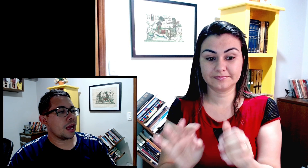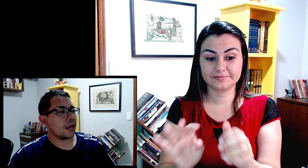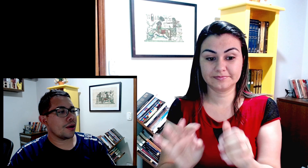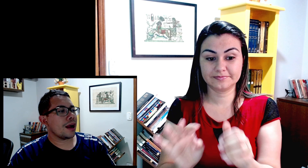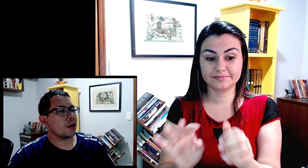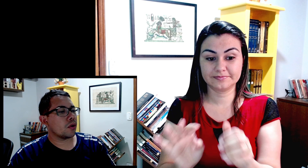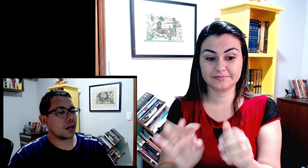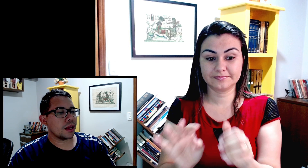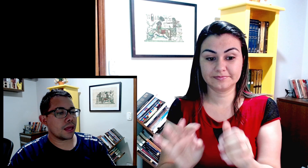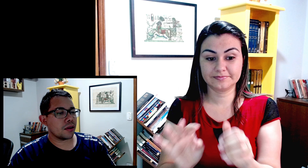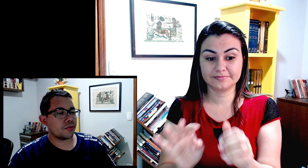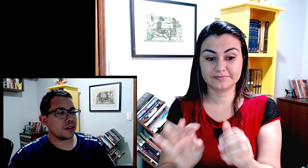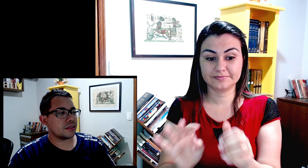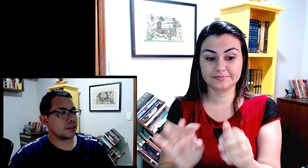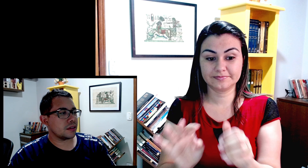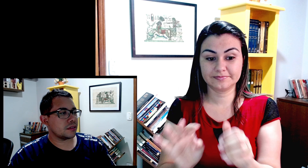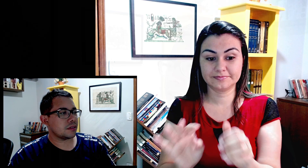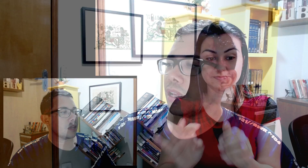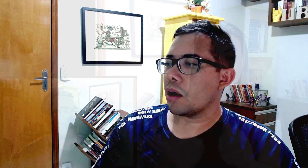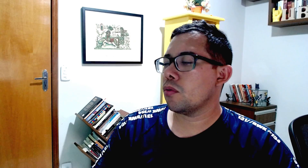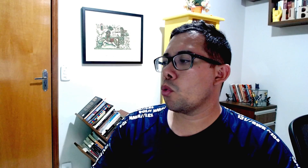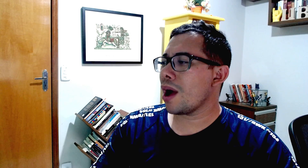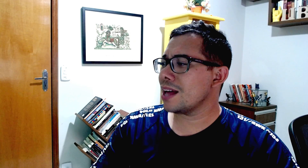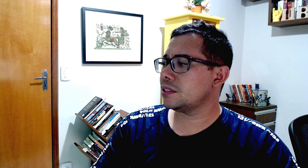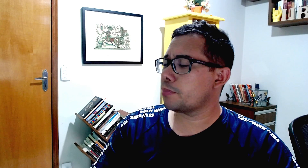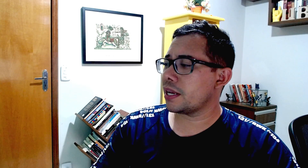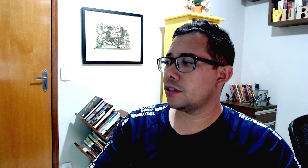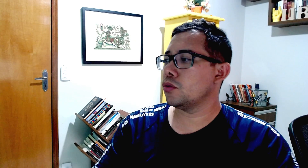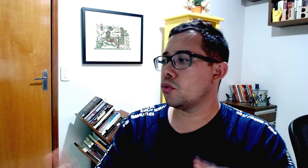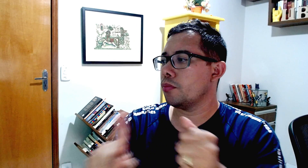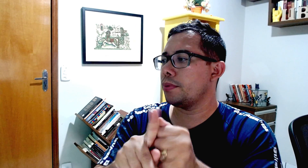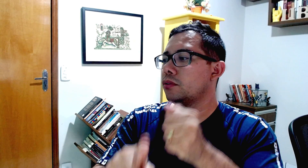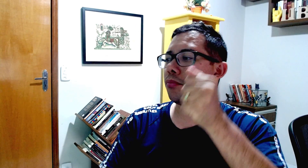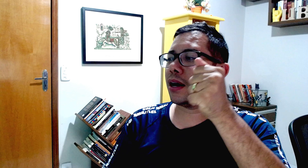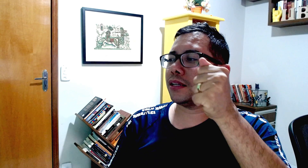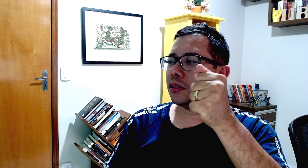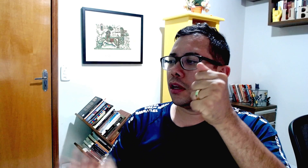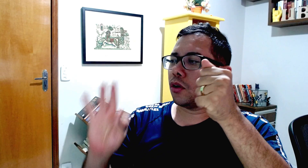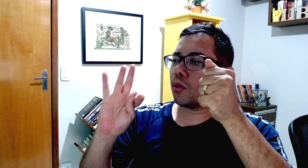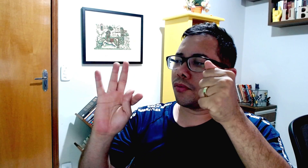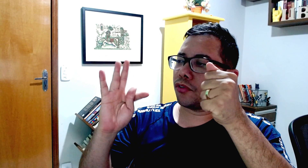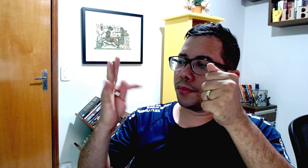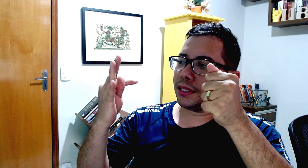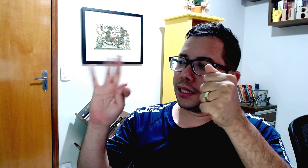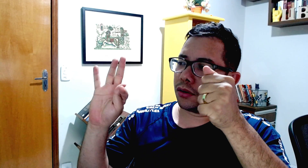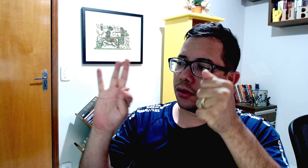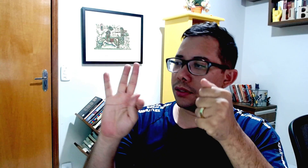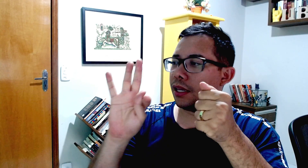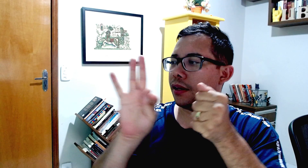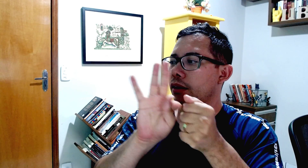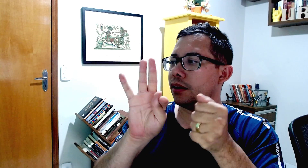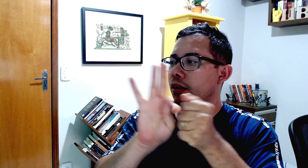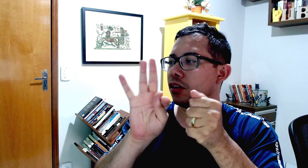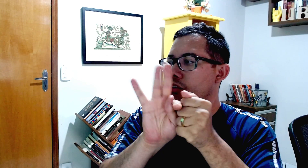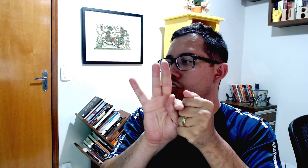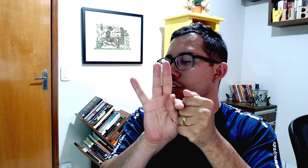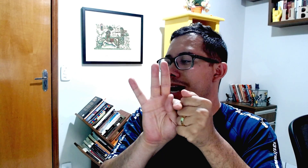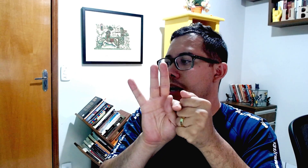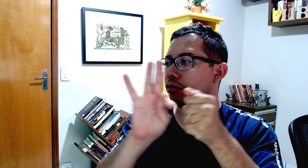Aí, agora ela fez esse sinal quase parecido com Pedro, mas com a forma em T, ó. T. Tiago,